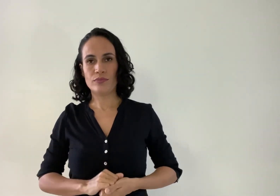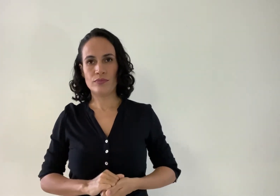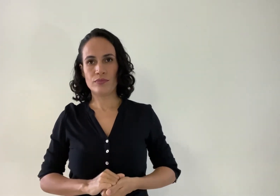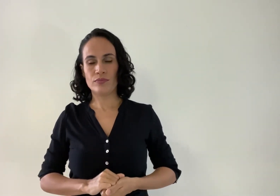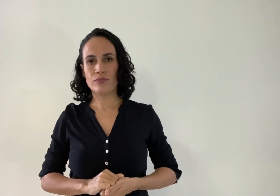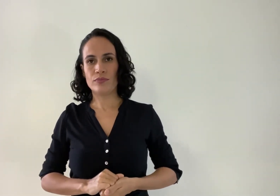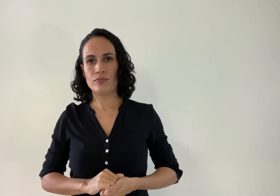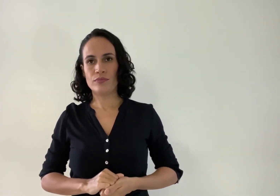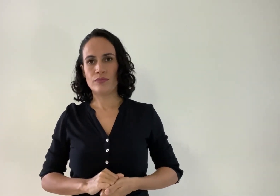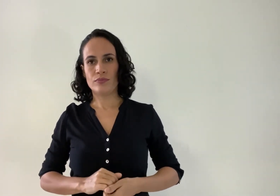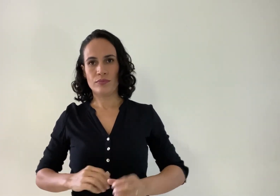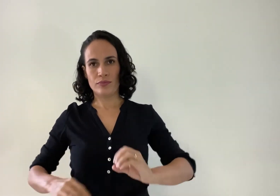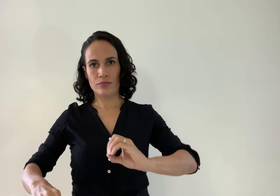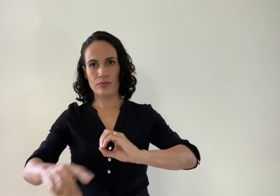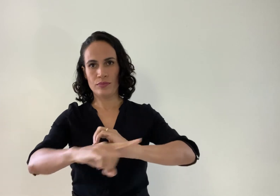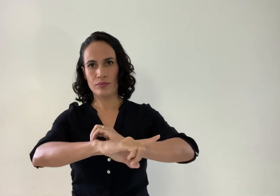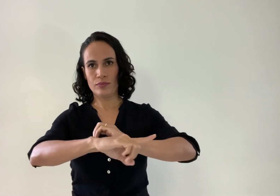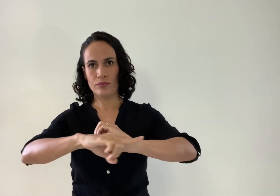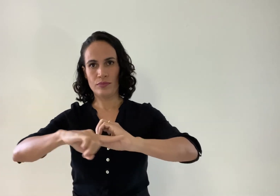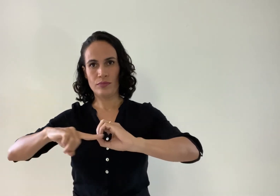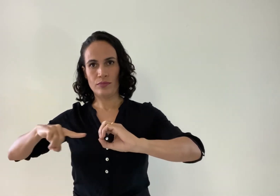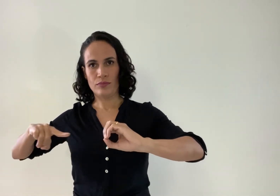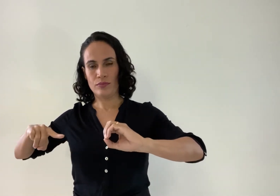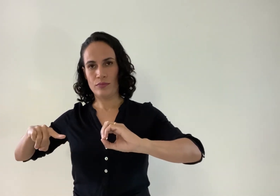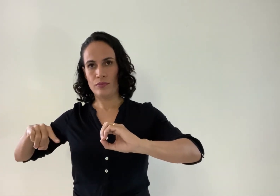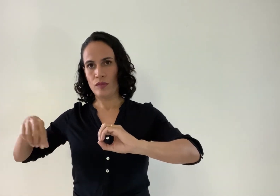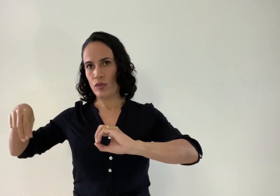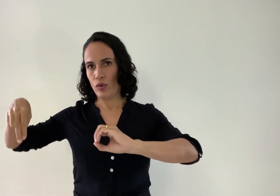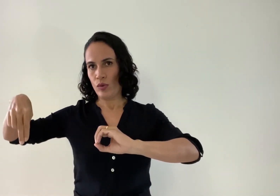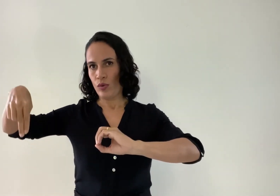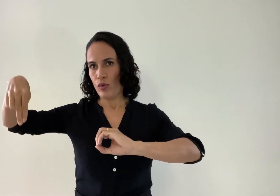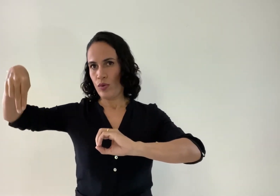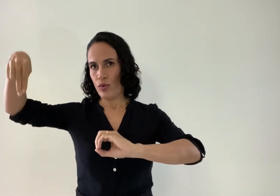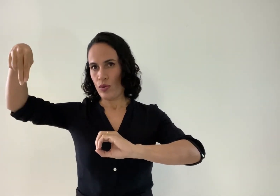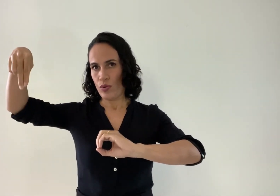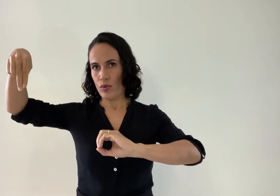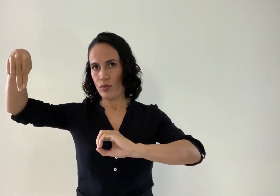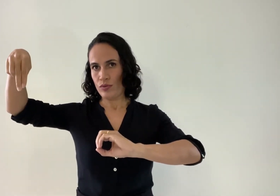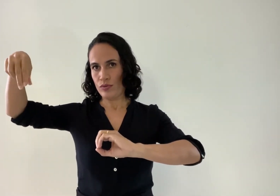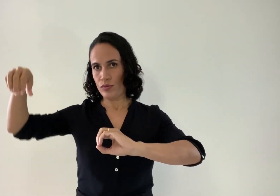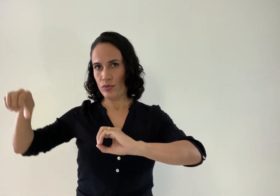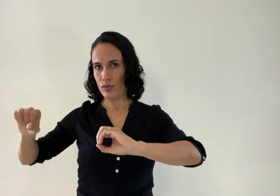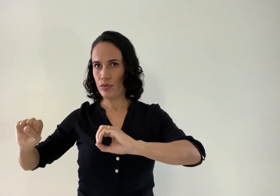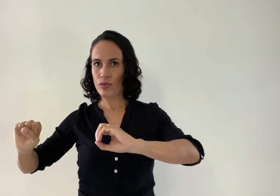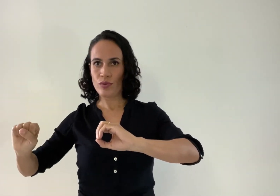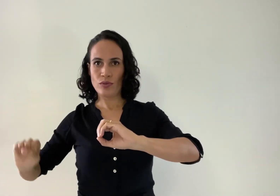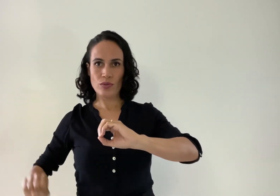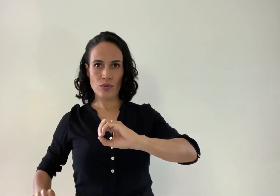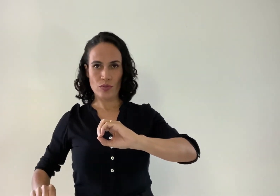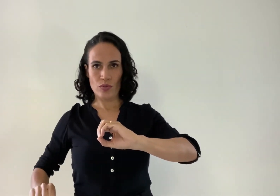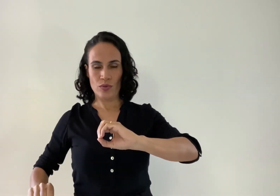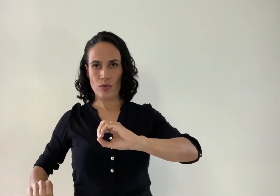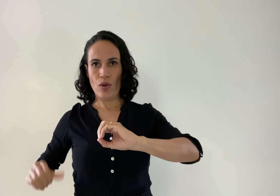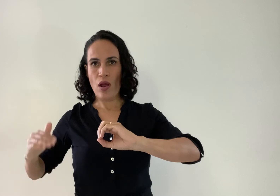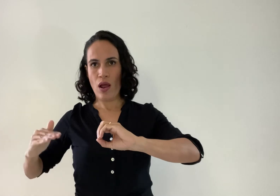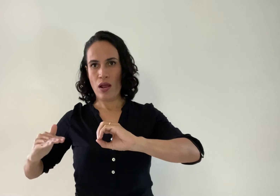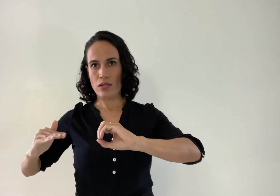a Terra em hemisfério norte, acima da linha do Equador, e sul abaixo. Claro que em cima e embaixo estamos